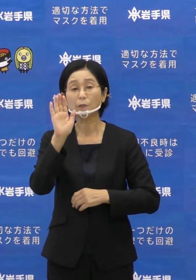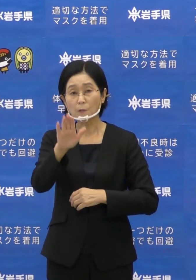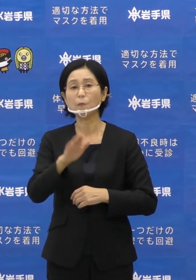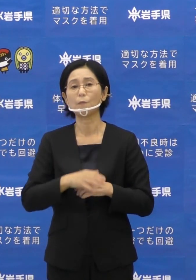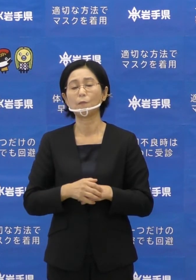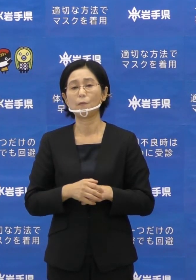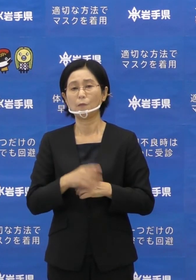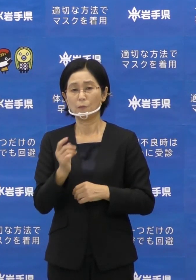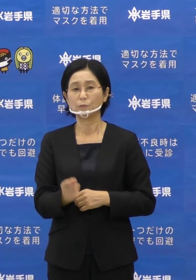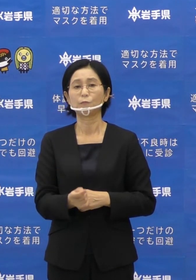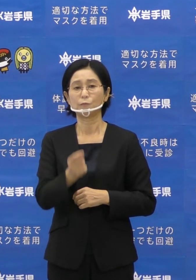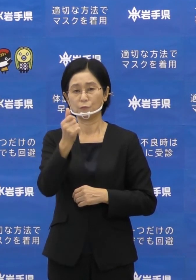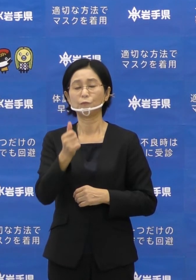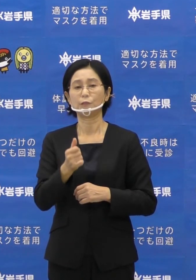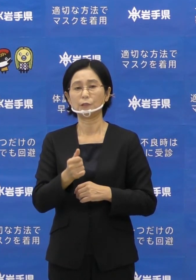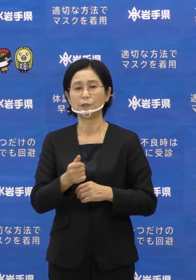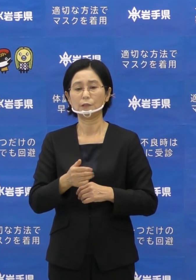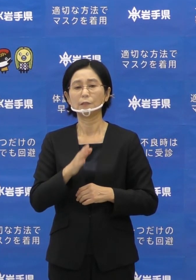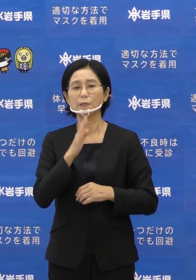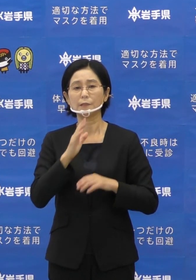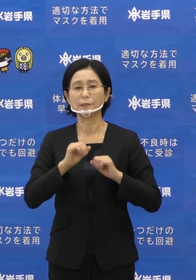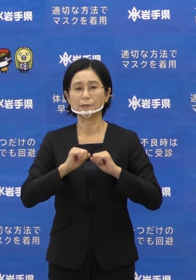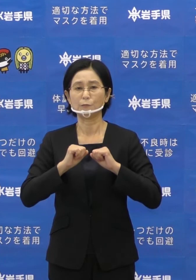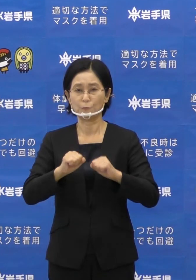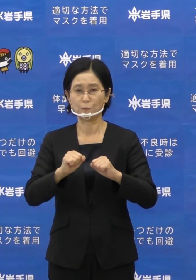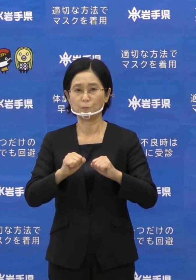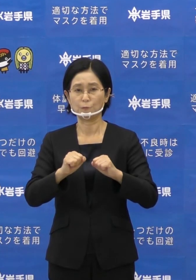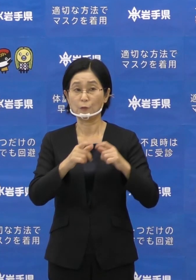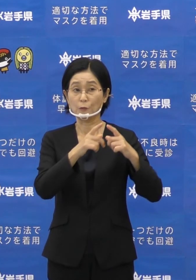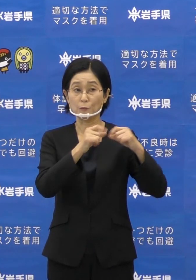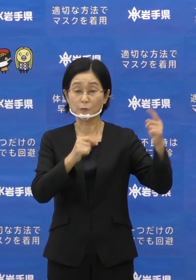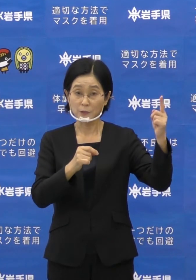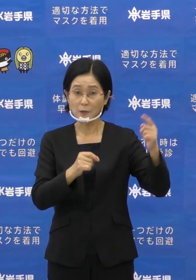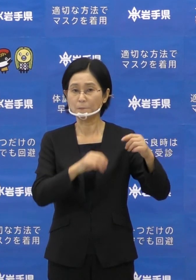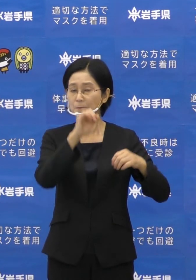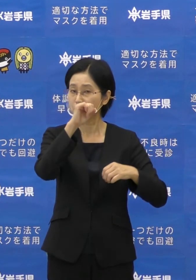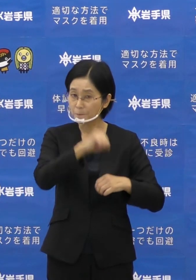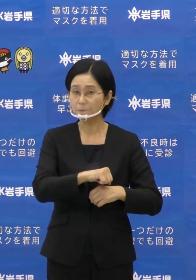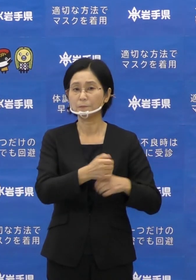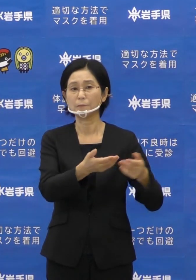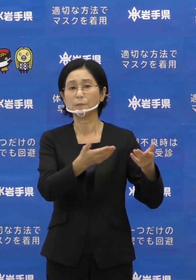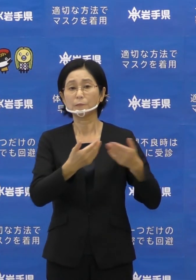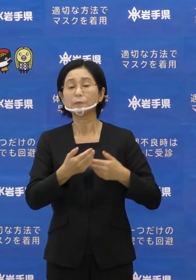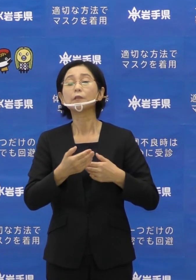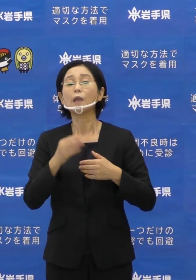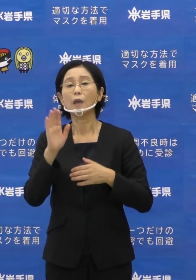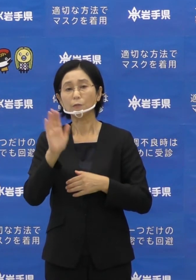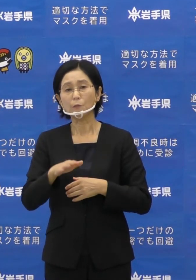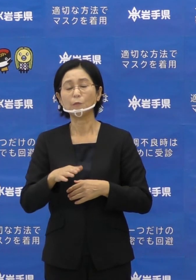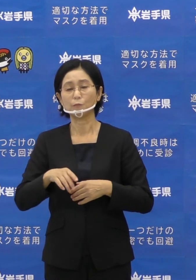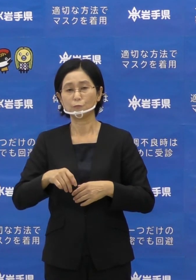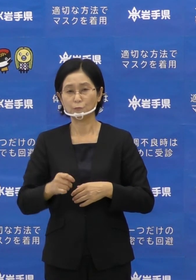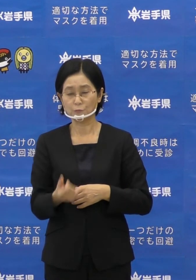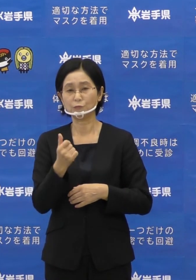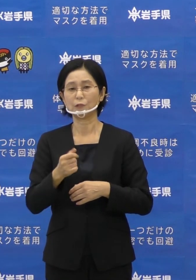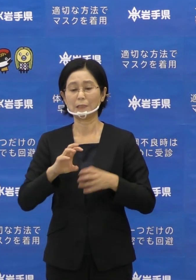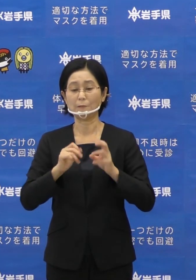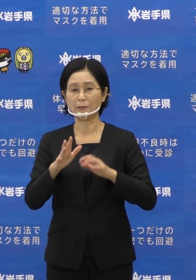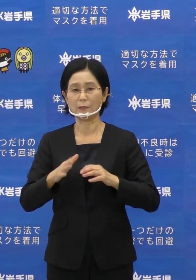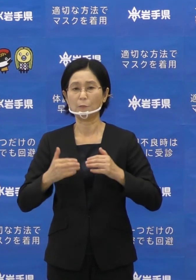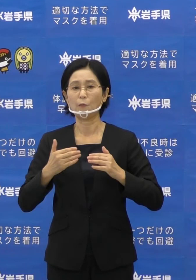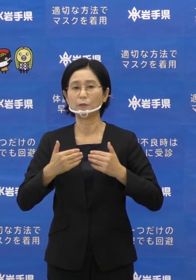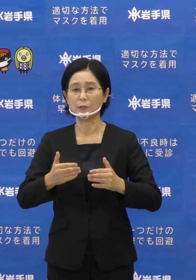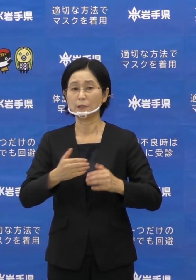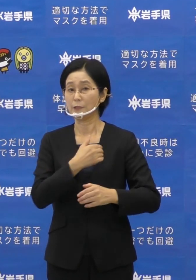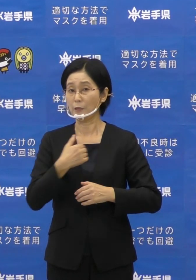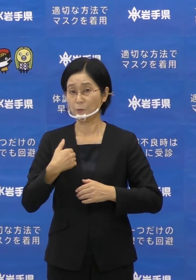即、実施できると、国として実施を決められるというところまで詰めた上で